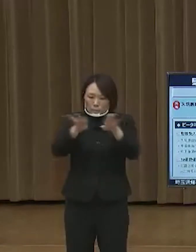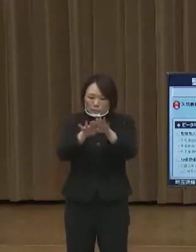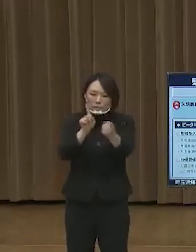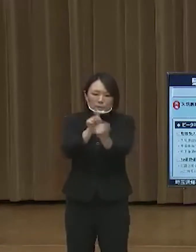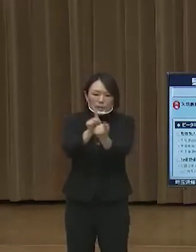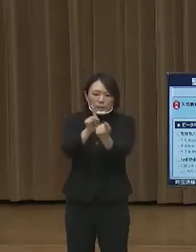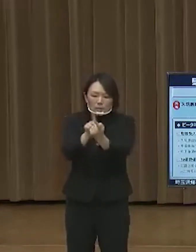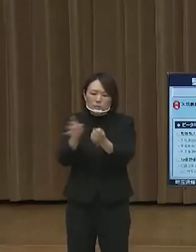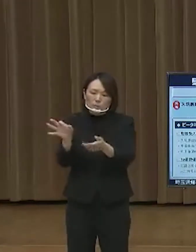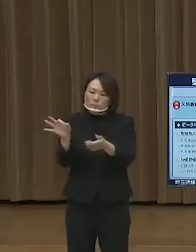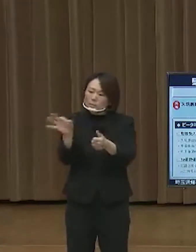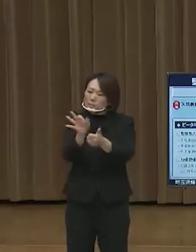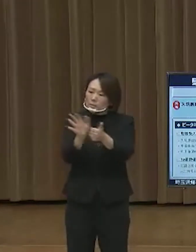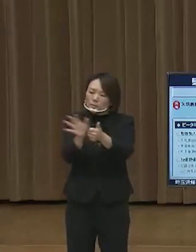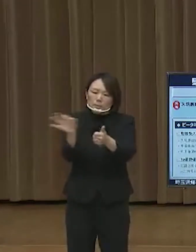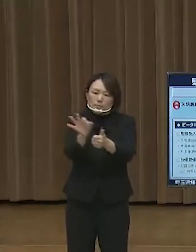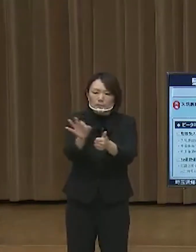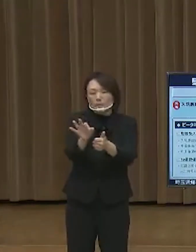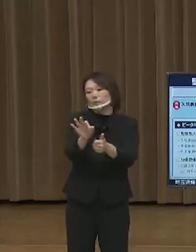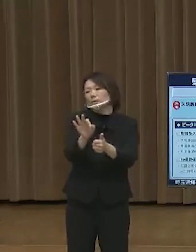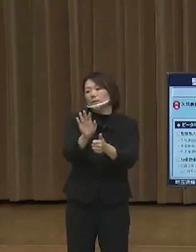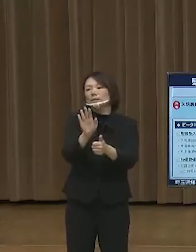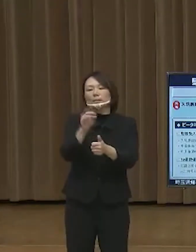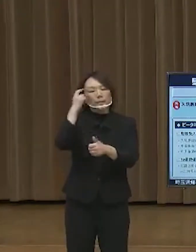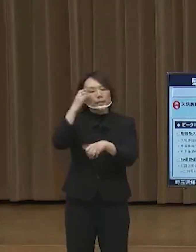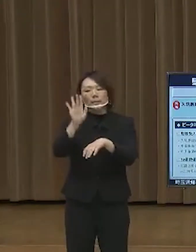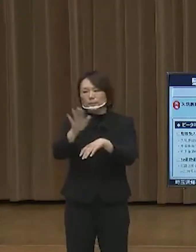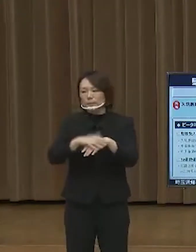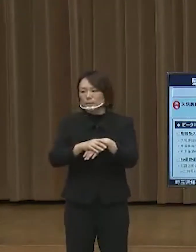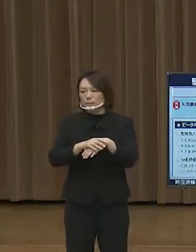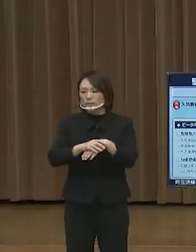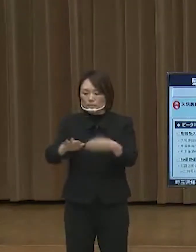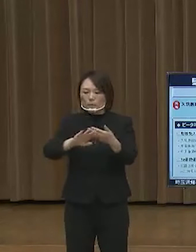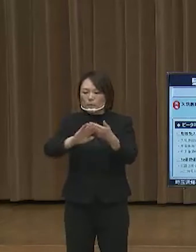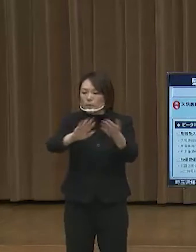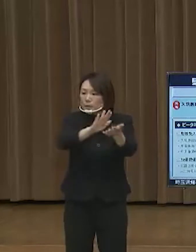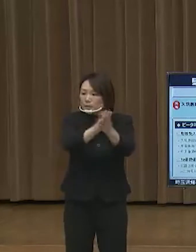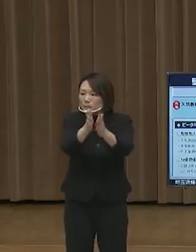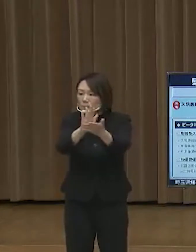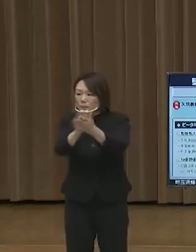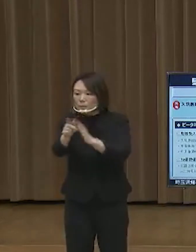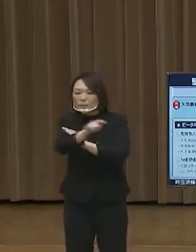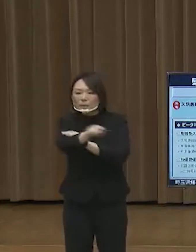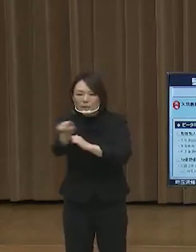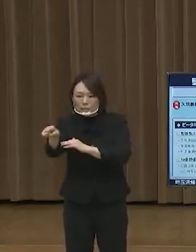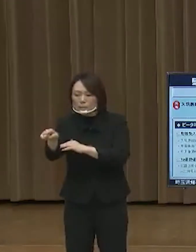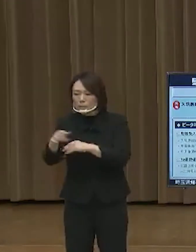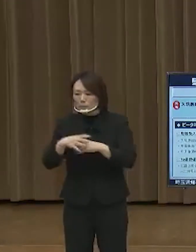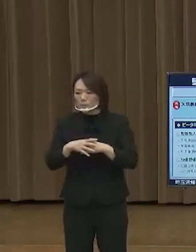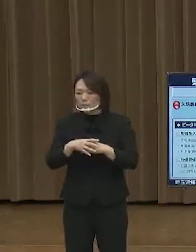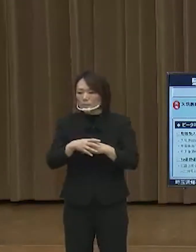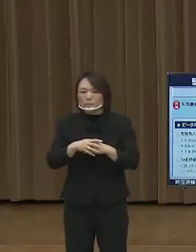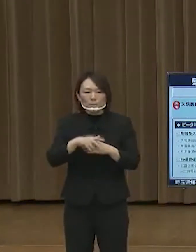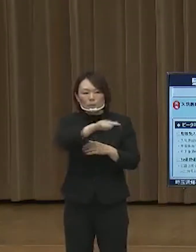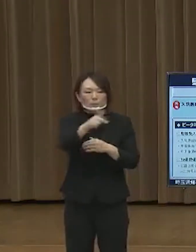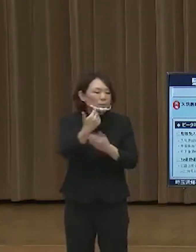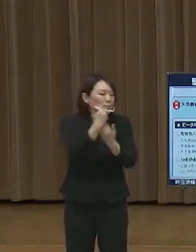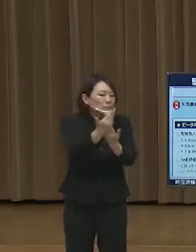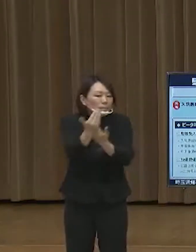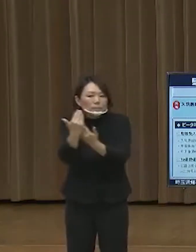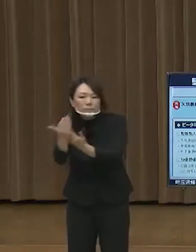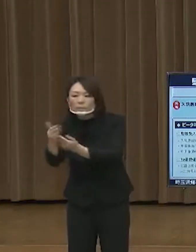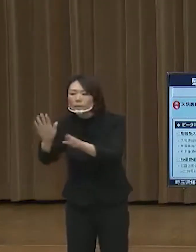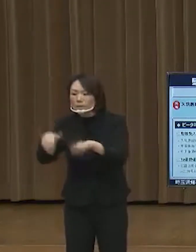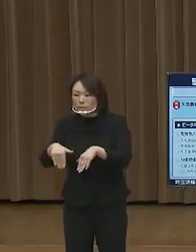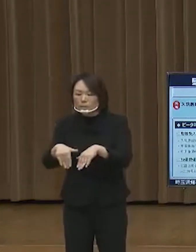なんかもう他県コロナ専用病院、その他の他県や等も大阪もそうなんですけど、いろいろ取材してみましたが、大抵